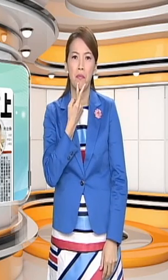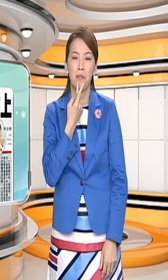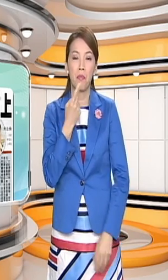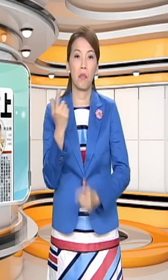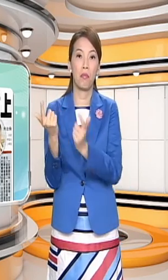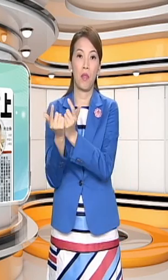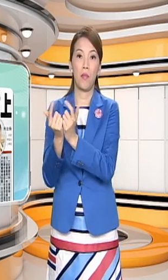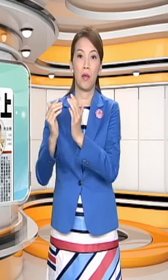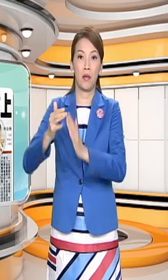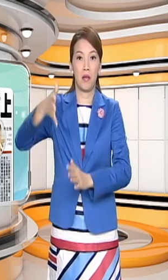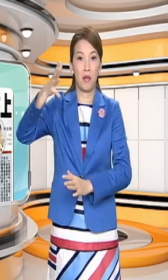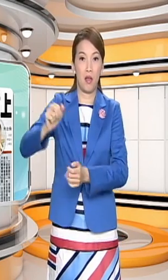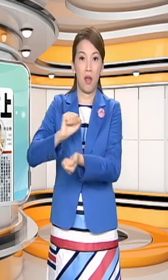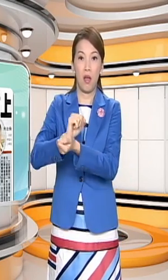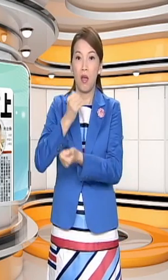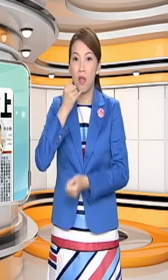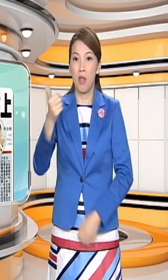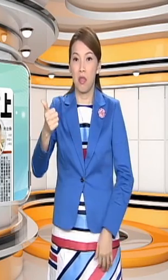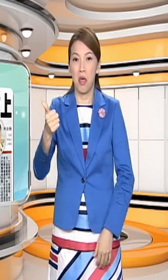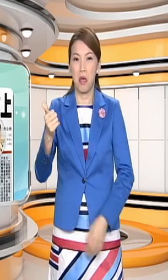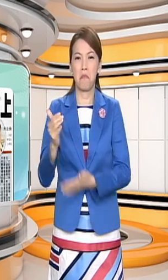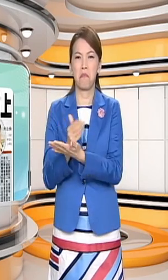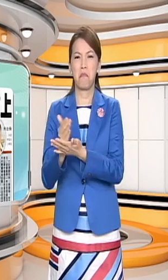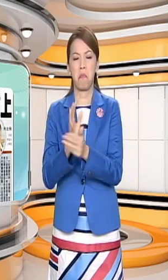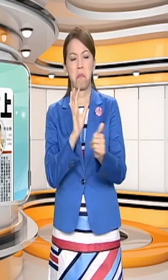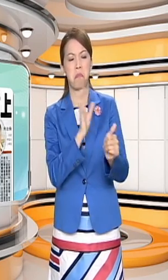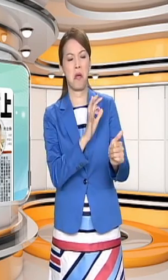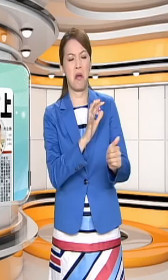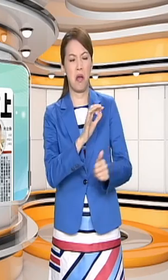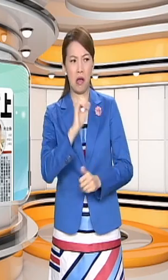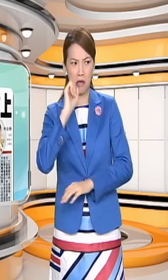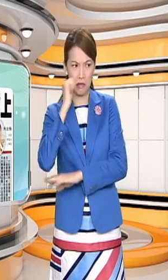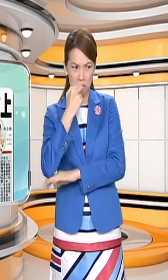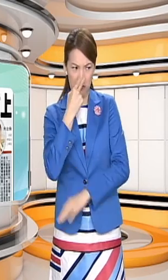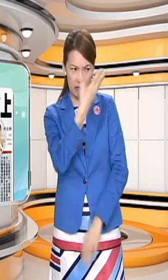文哲就痛批新北市没有江湖道义。